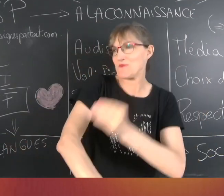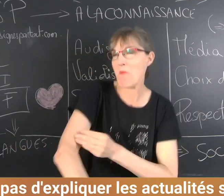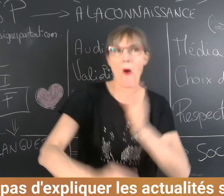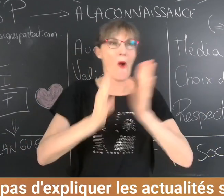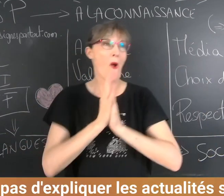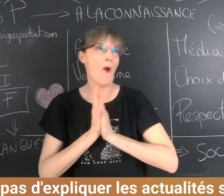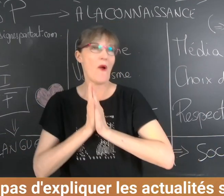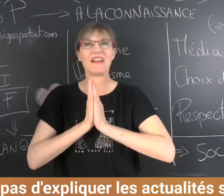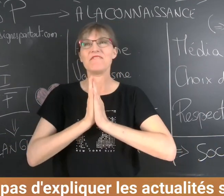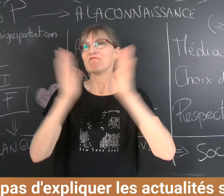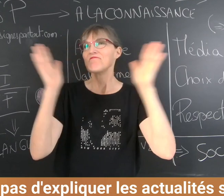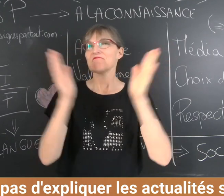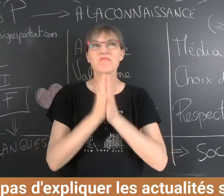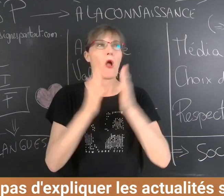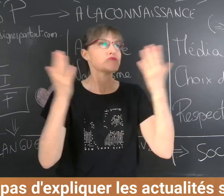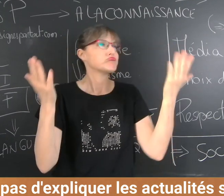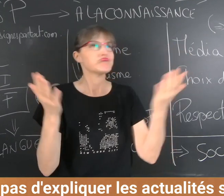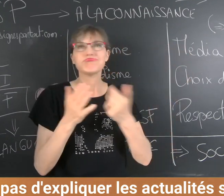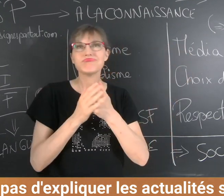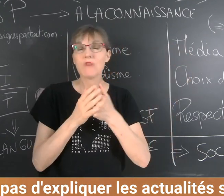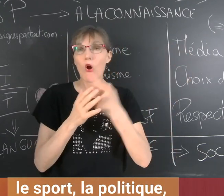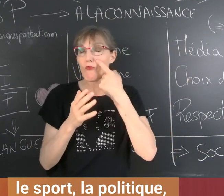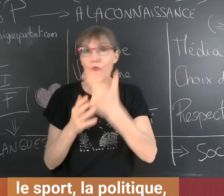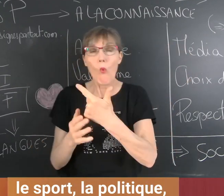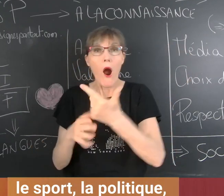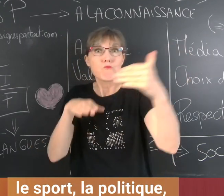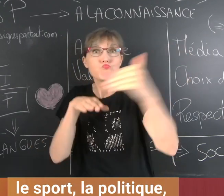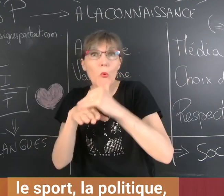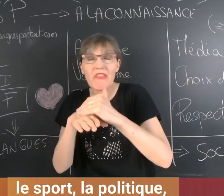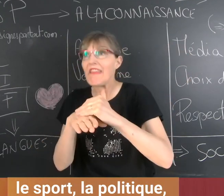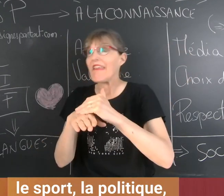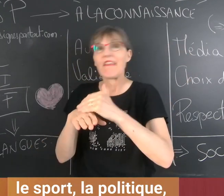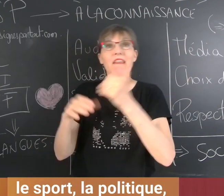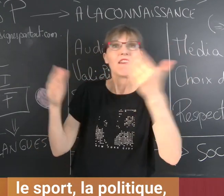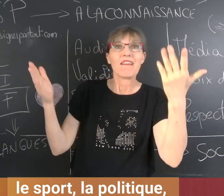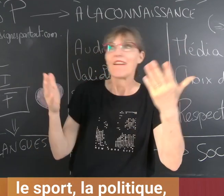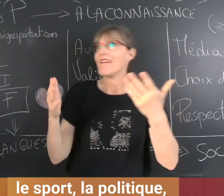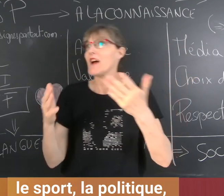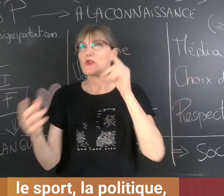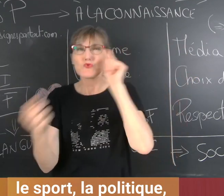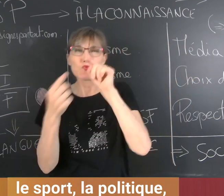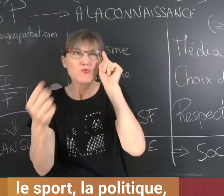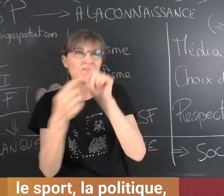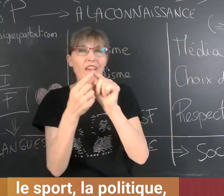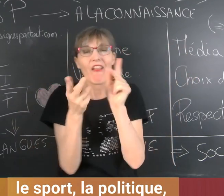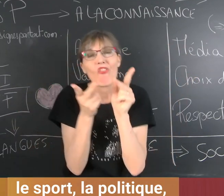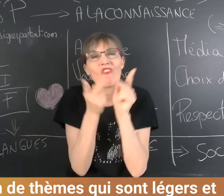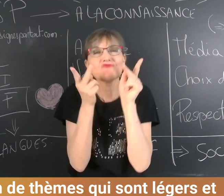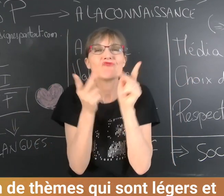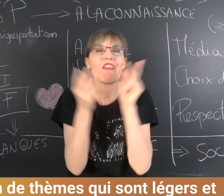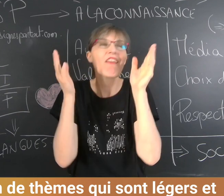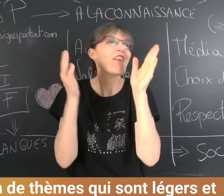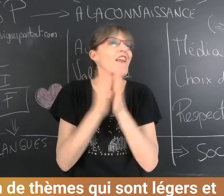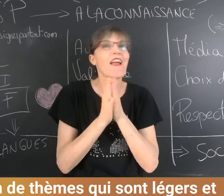c'est d'expliquer les actualités sur le sport, la politique, plein de thèmes qui